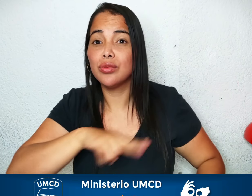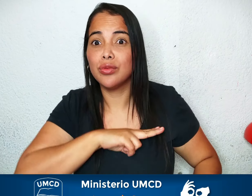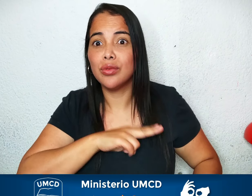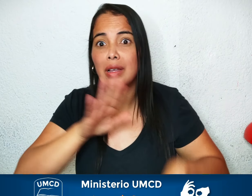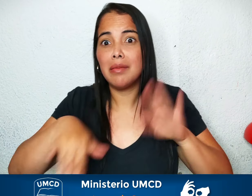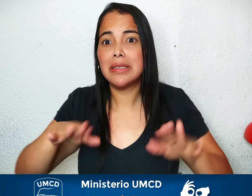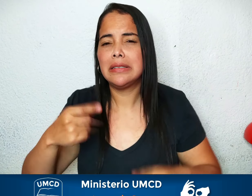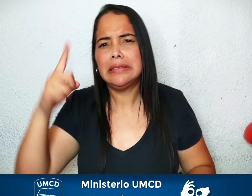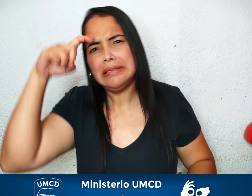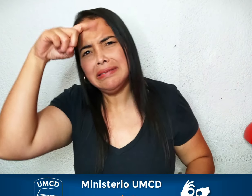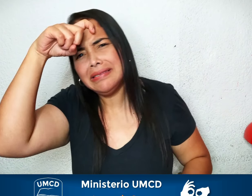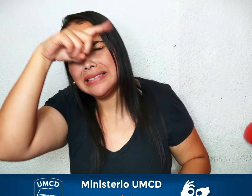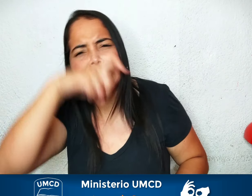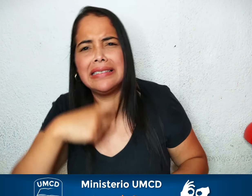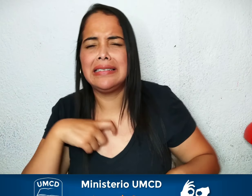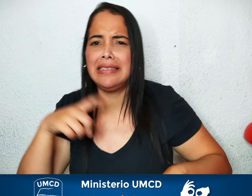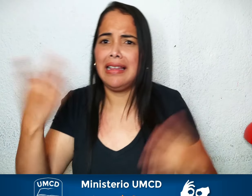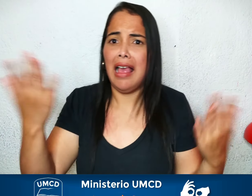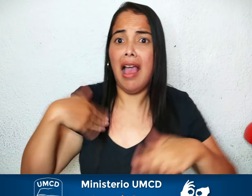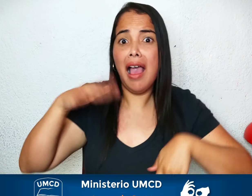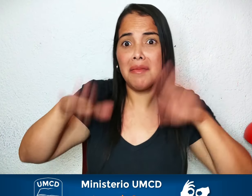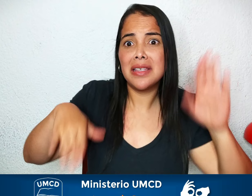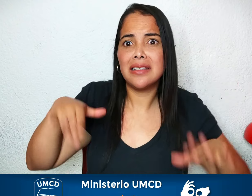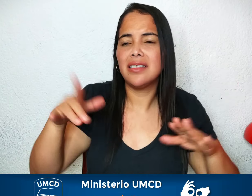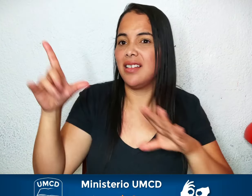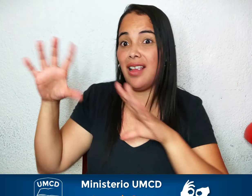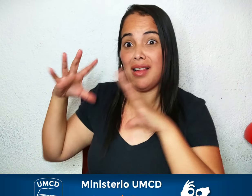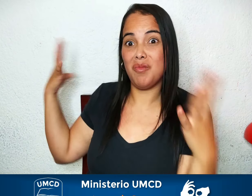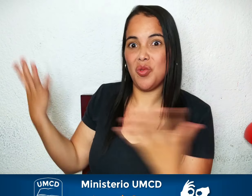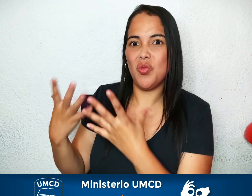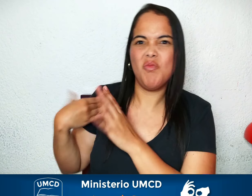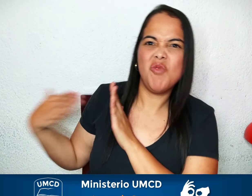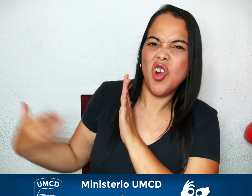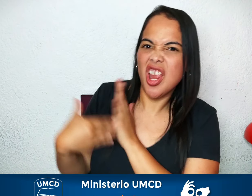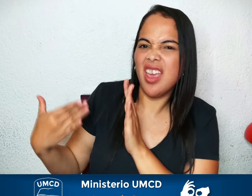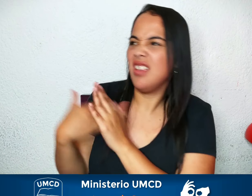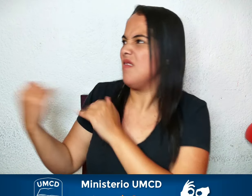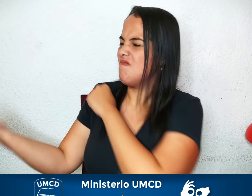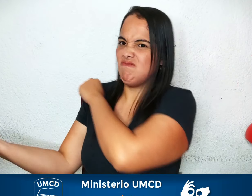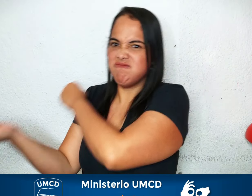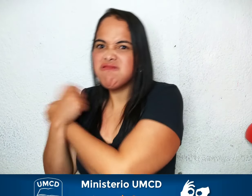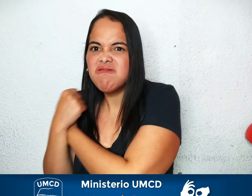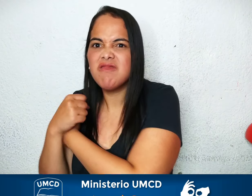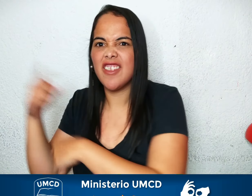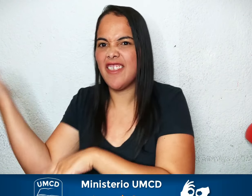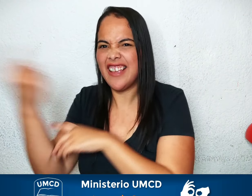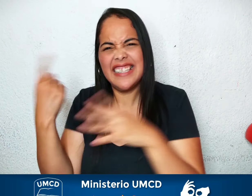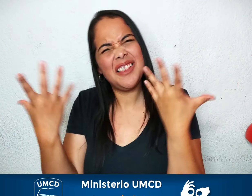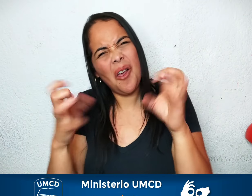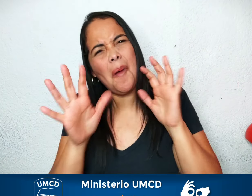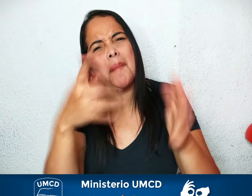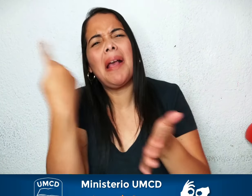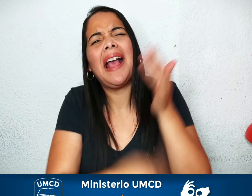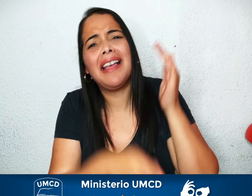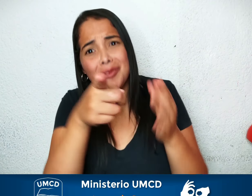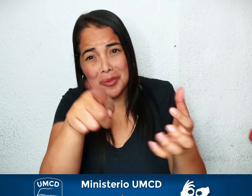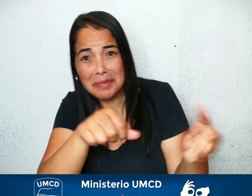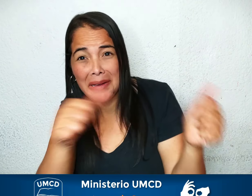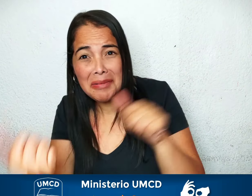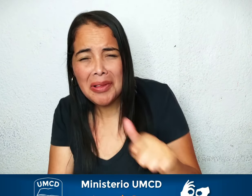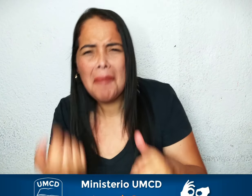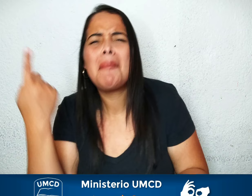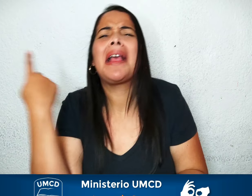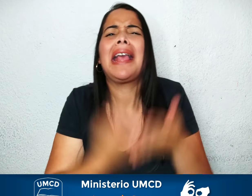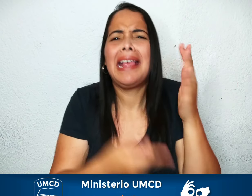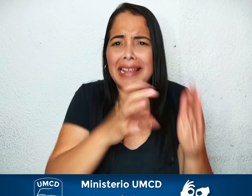más difícil va a ser la tarea. Vamos a tener gente que está en el mundo que nos va a despreciar, que va a querer detener lo que estamos